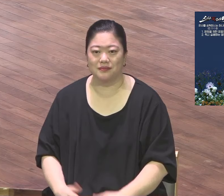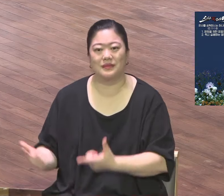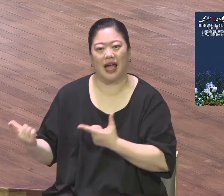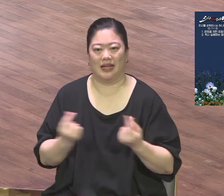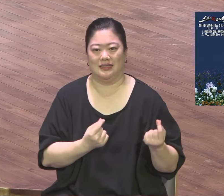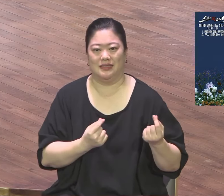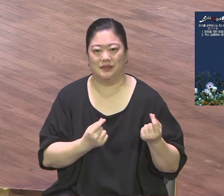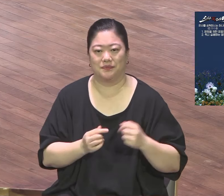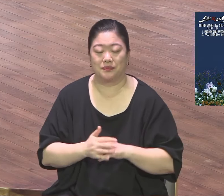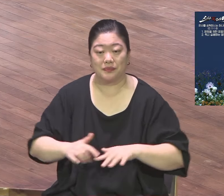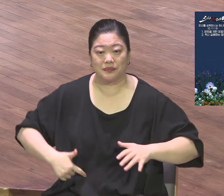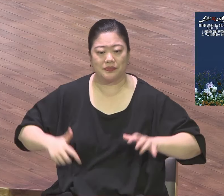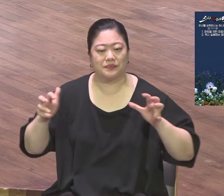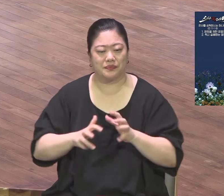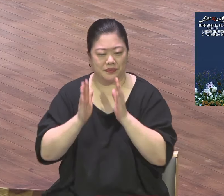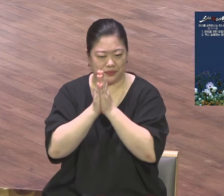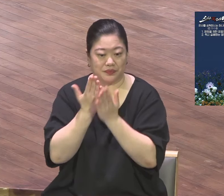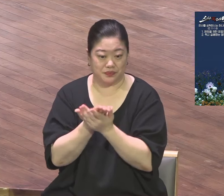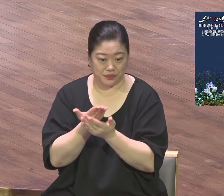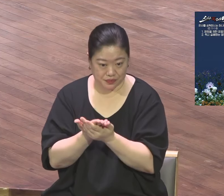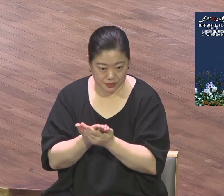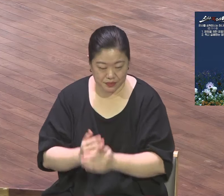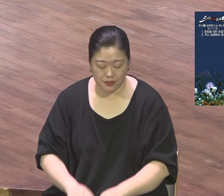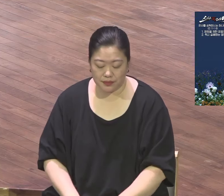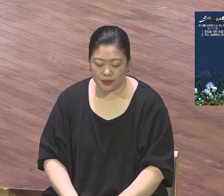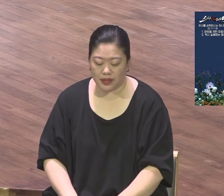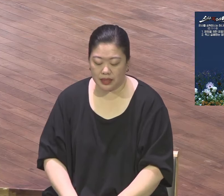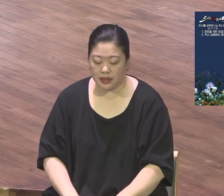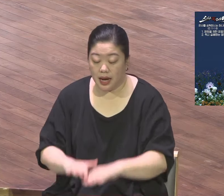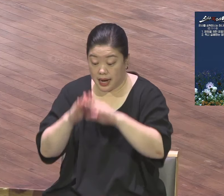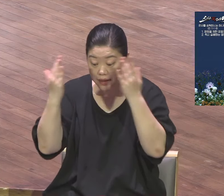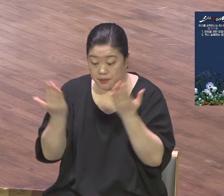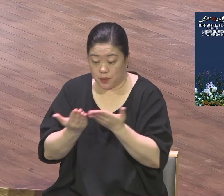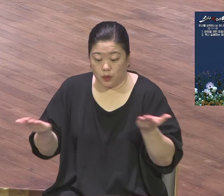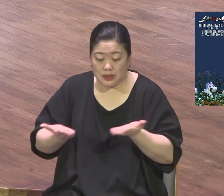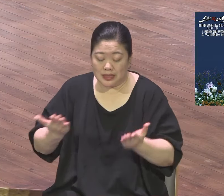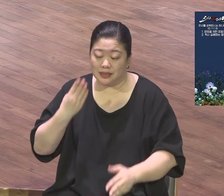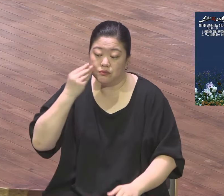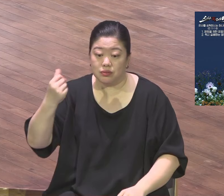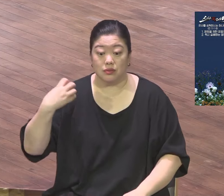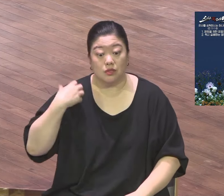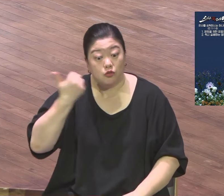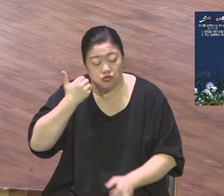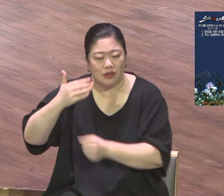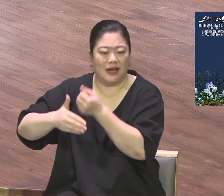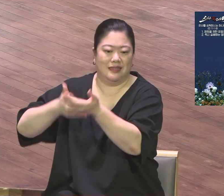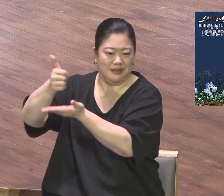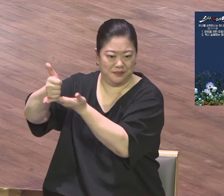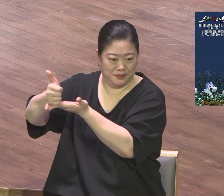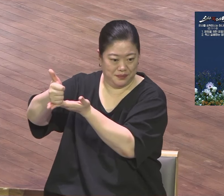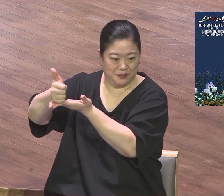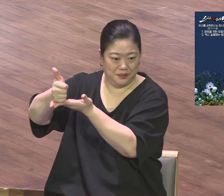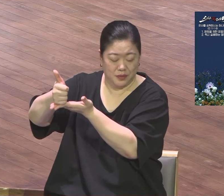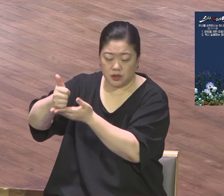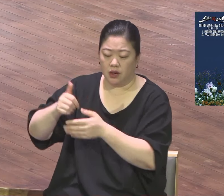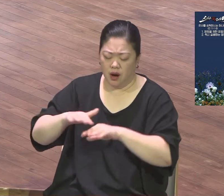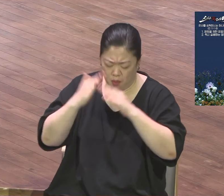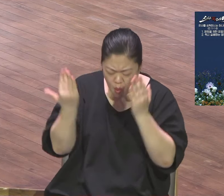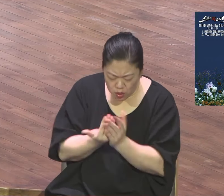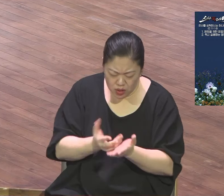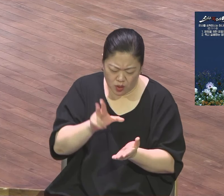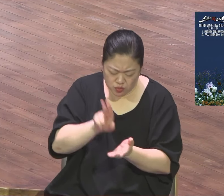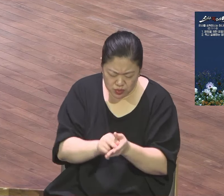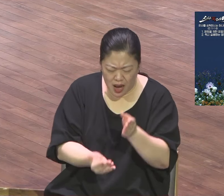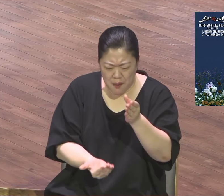만사를 성취하신 하나님입니다. 모든 것 다 성취하시는 하나님의 전능하심이 모든 문제 사건 하나님 손 안에